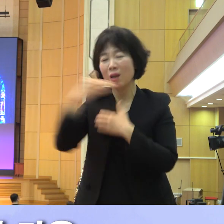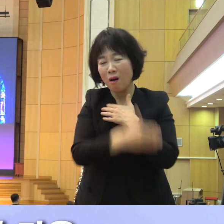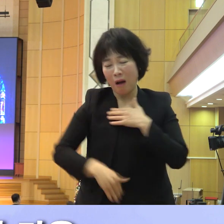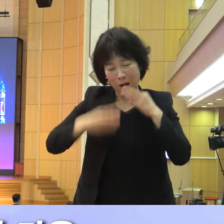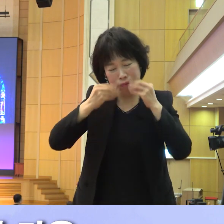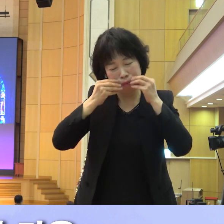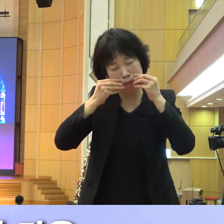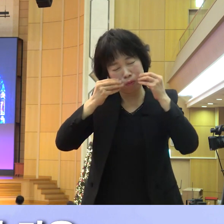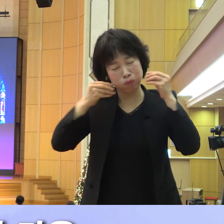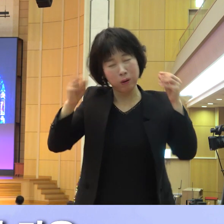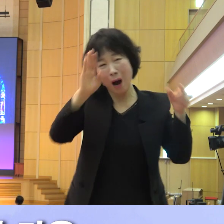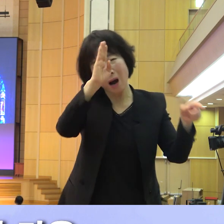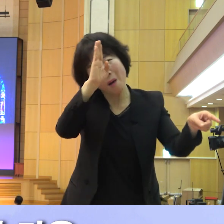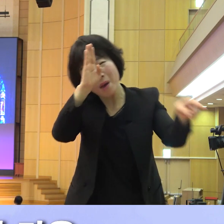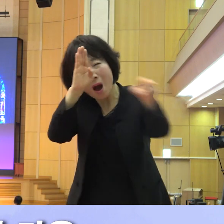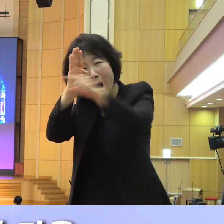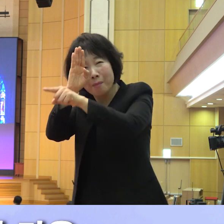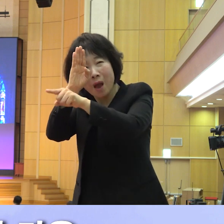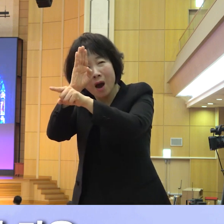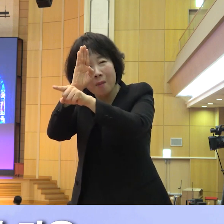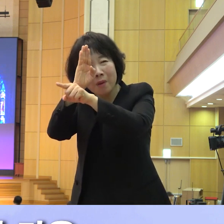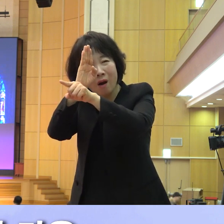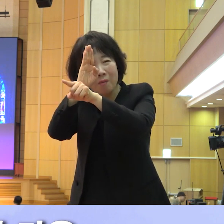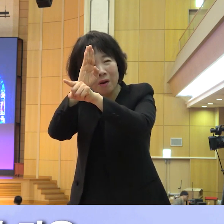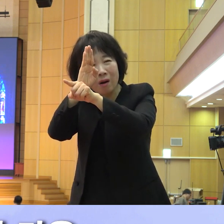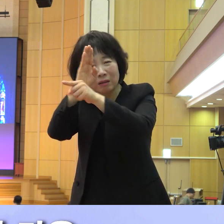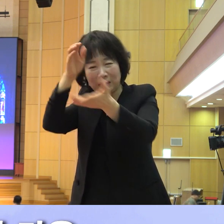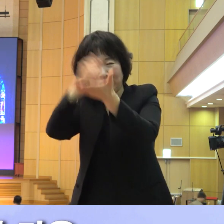붙어있는 모든 질병은 다 떨어져